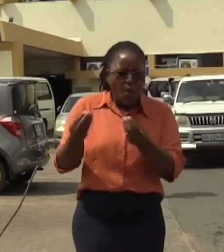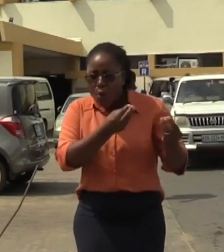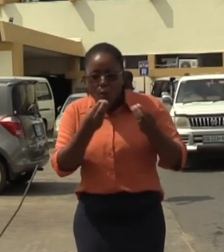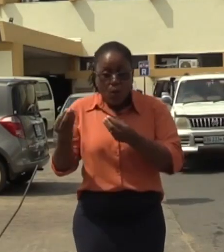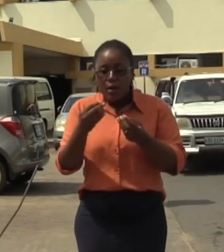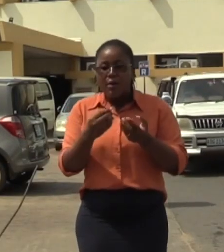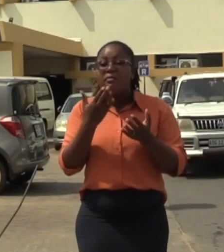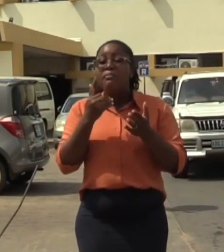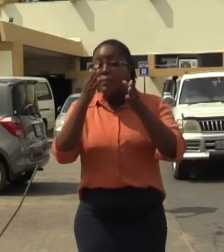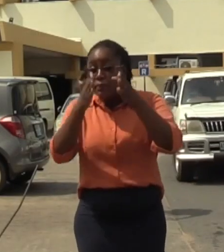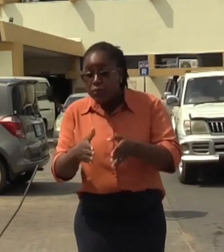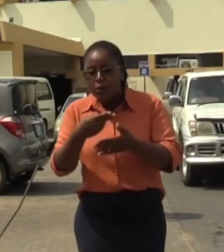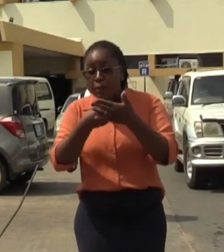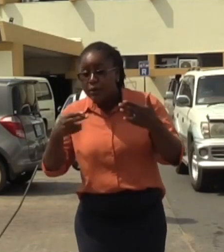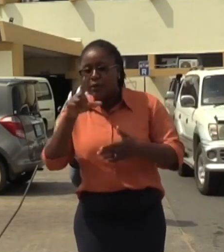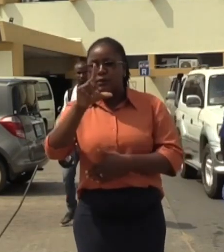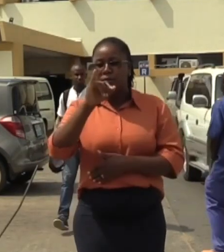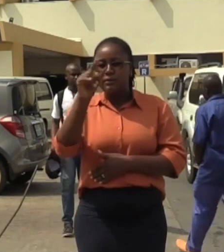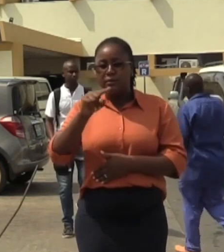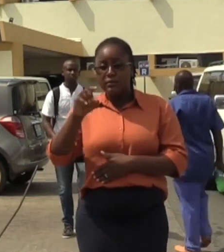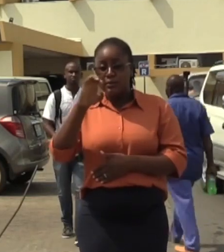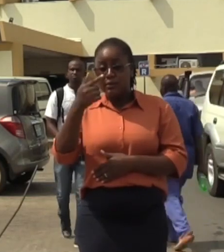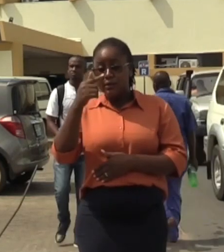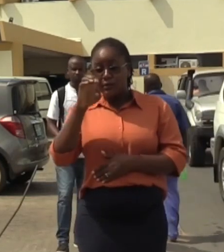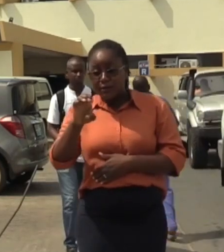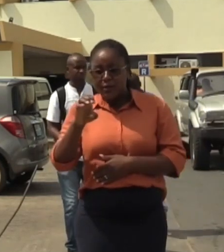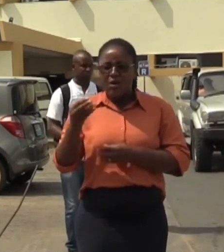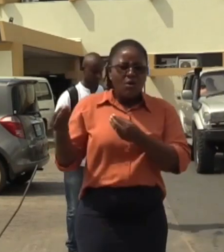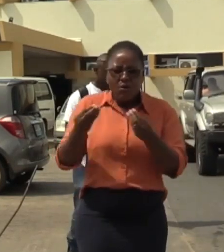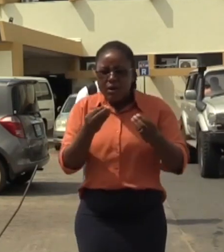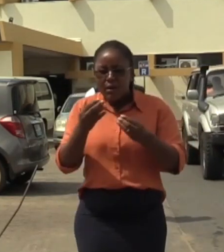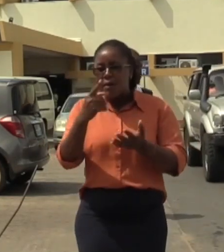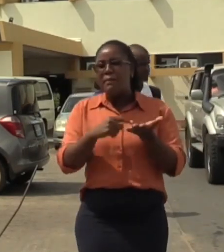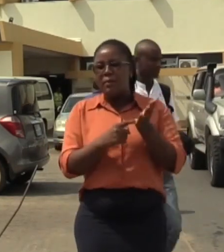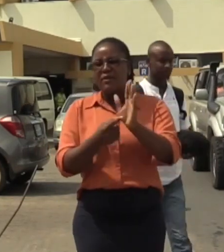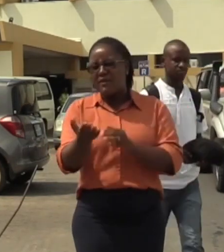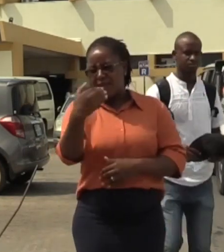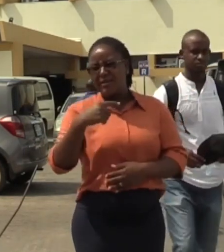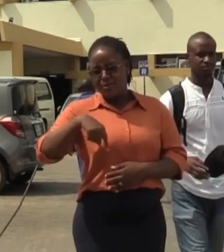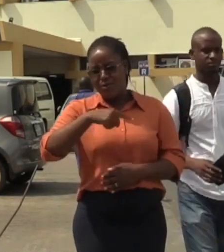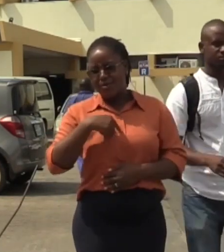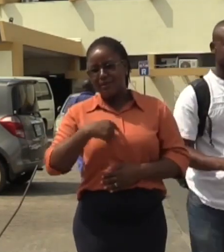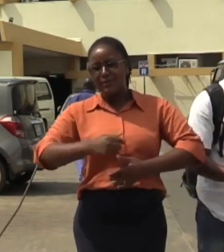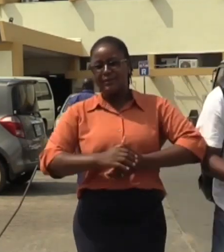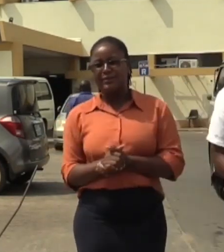Maputo. Vamos fazer uma simulação do atendimento e Lisete Vieira será a nossa personagem.